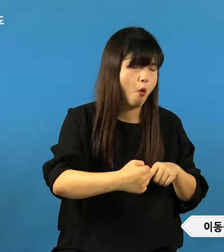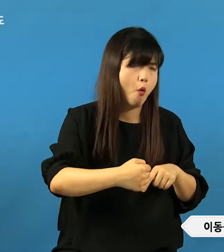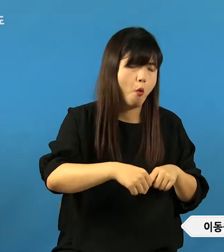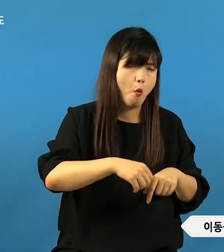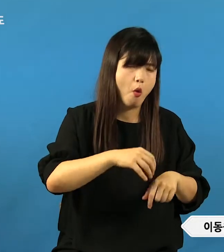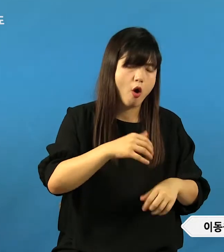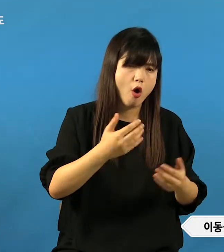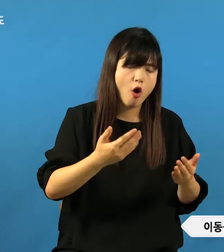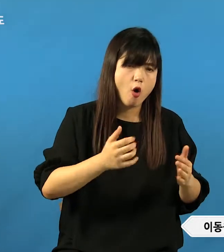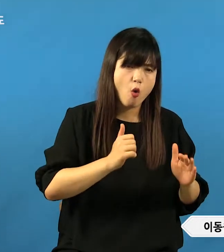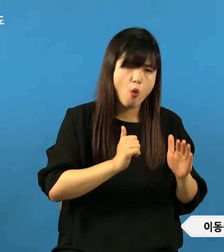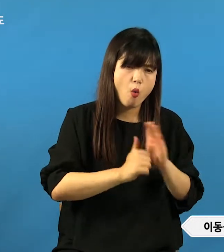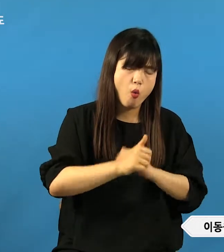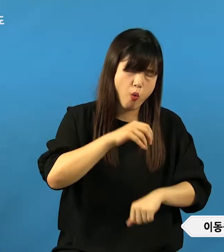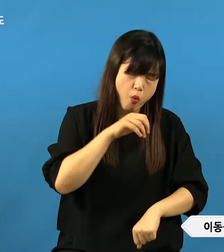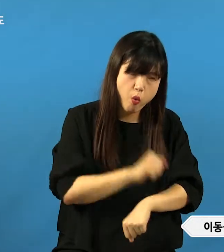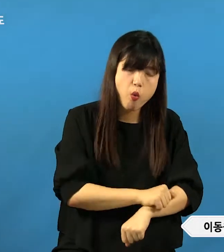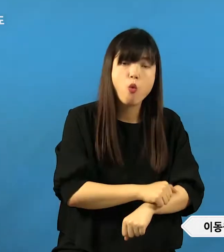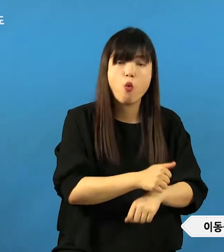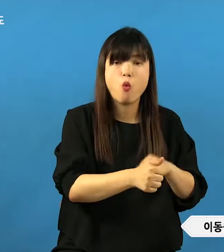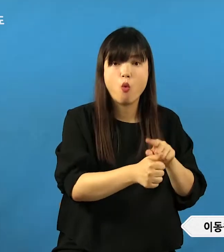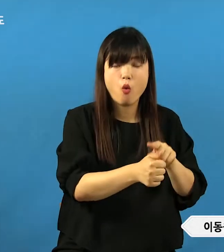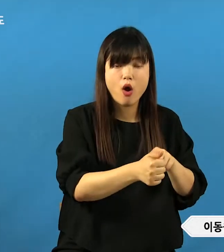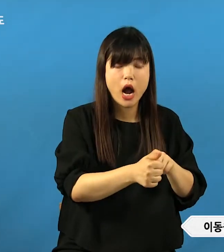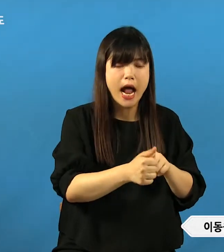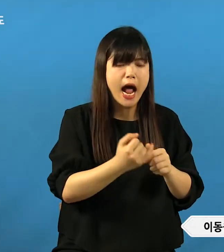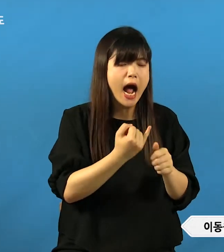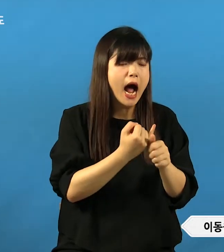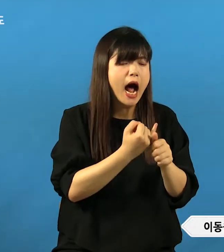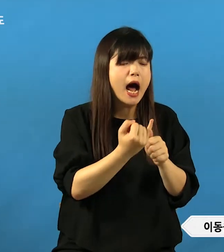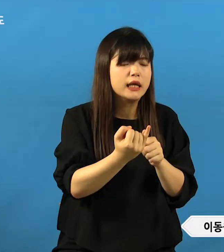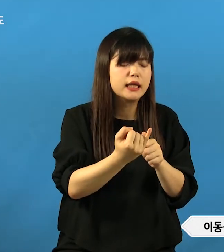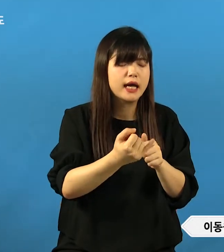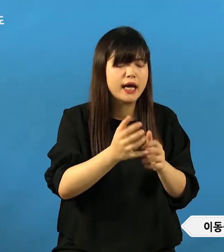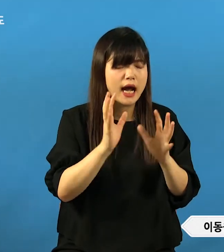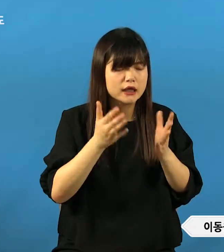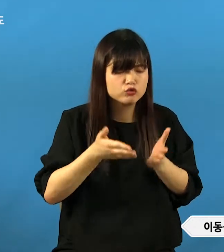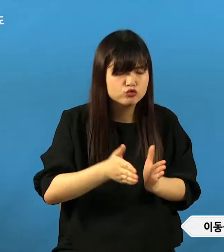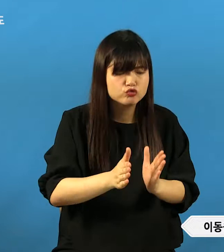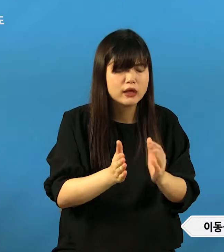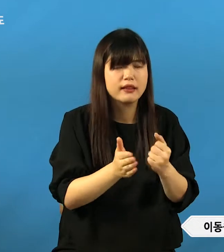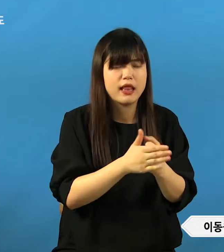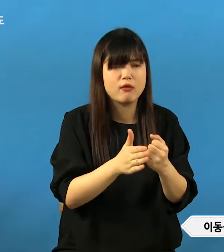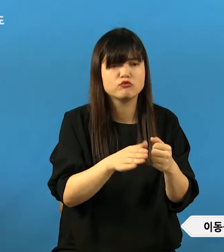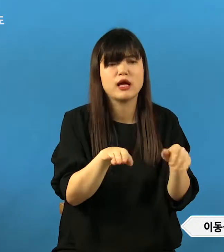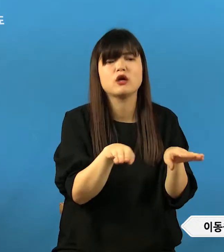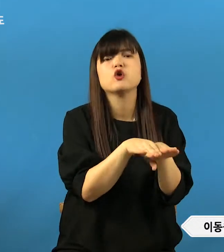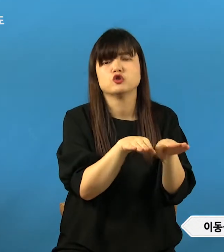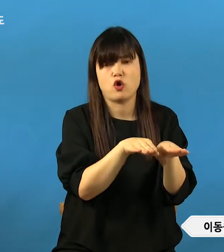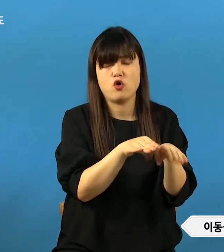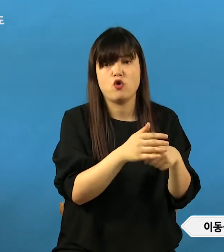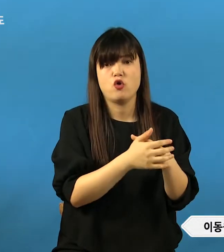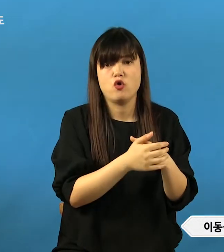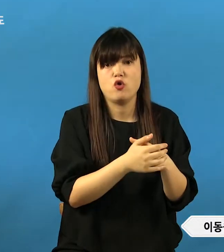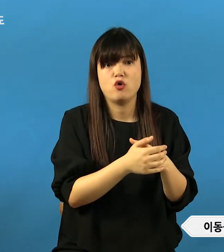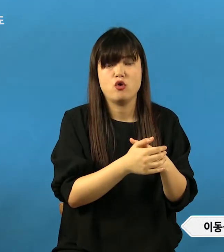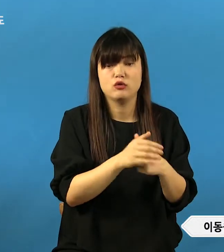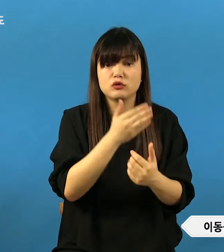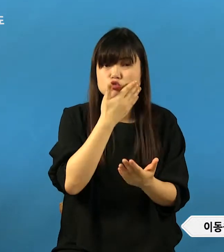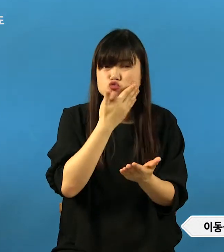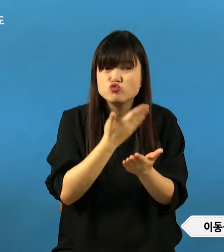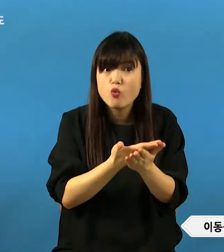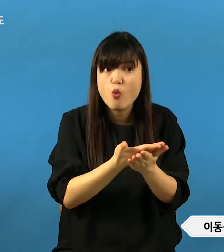선수가 자기 아내의 출산 때문에 게임에 나가지 못하고 결장함으로 중요한 경기에서 이